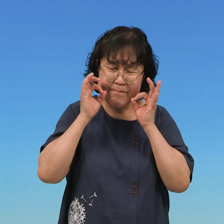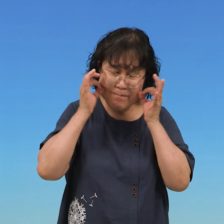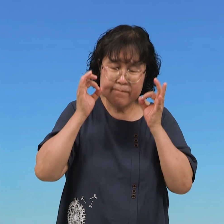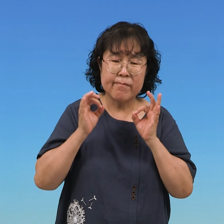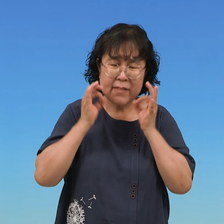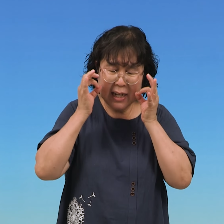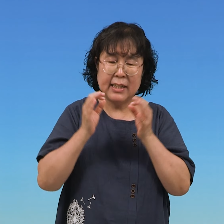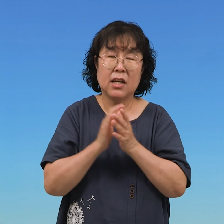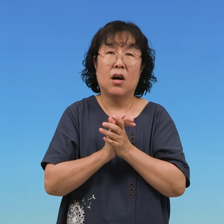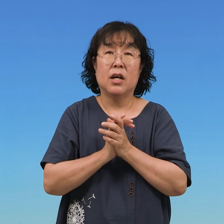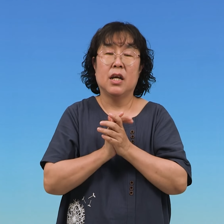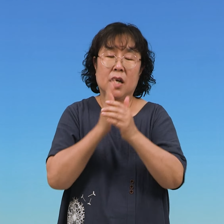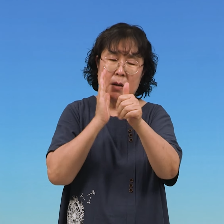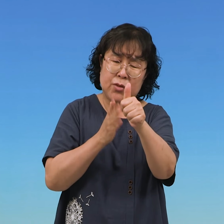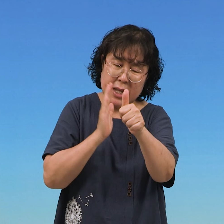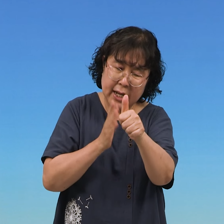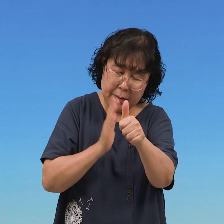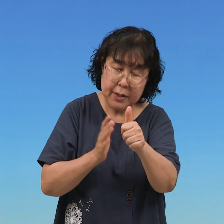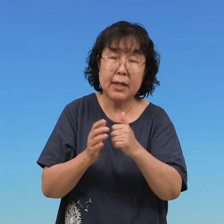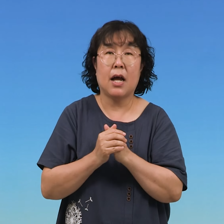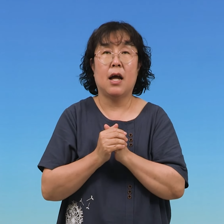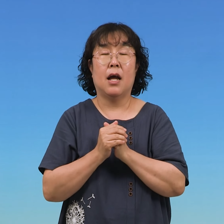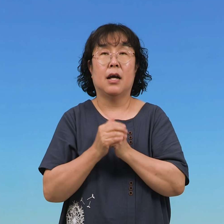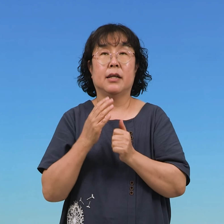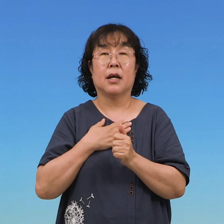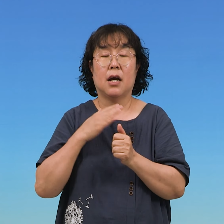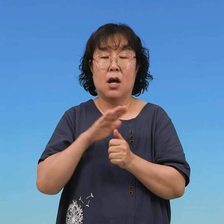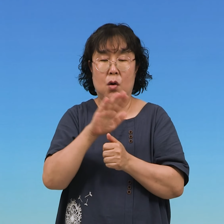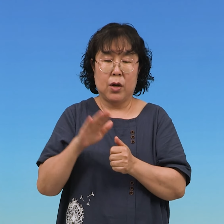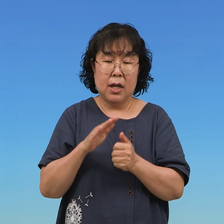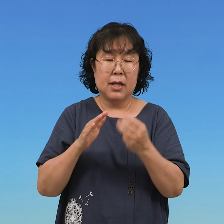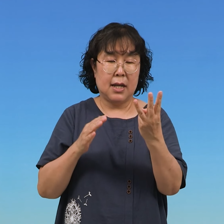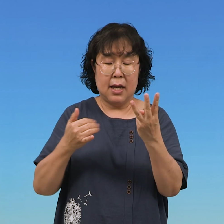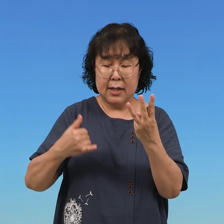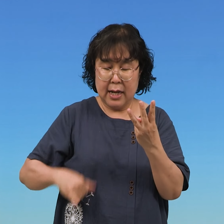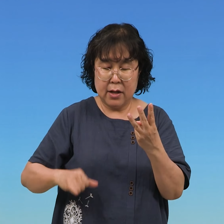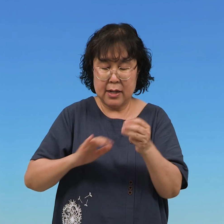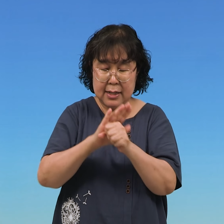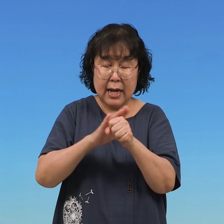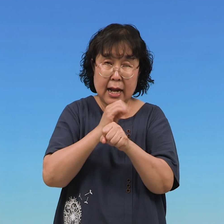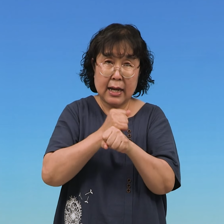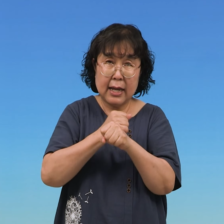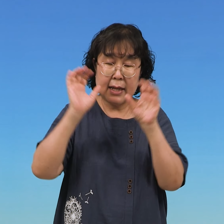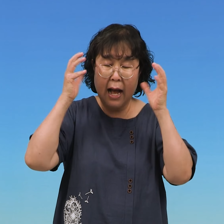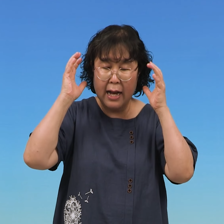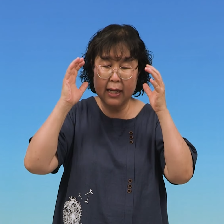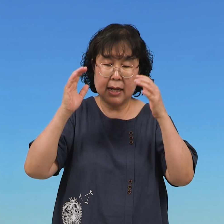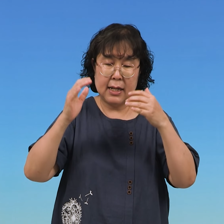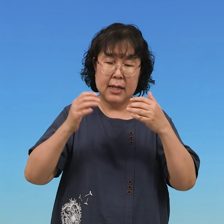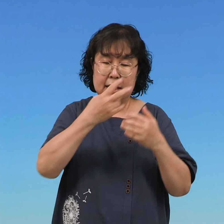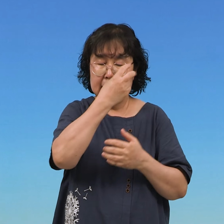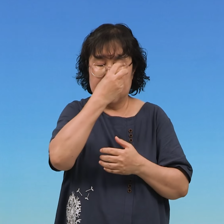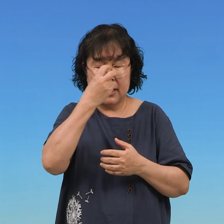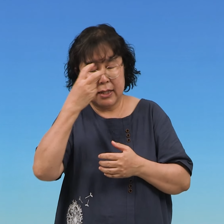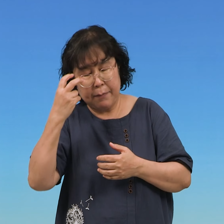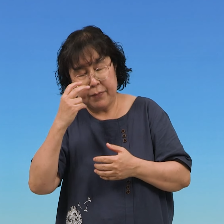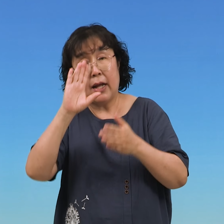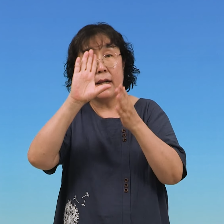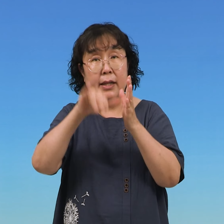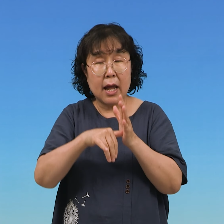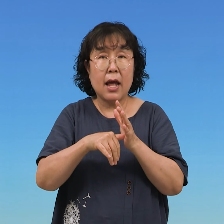간곡히 호소하면서 말씀을 드립니다. 제가 우리 새아이를 사랑해서 아이 재울 때마다